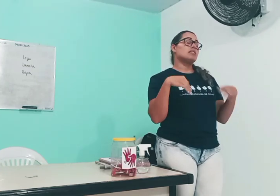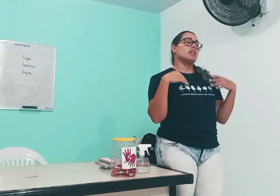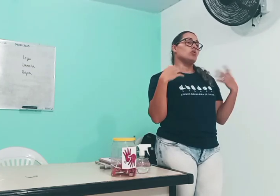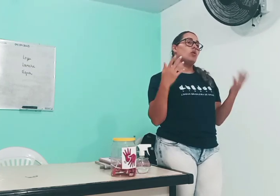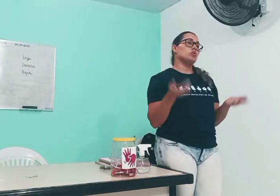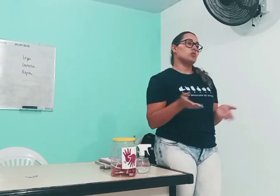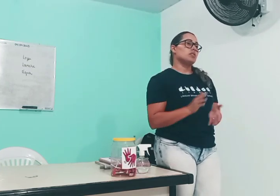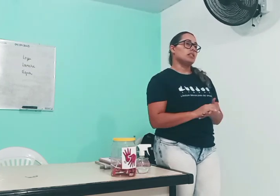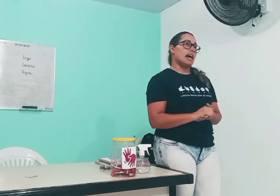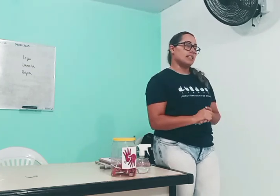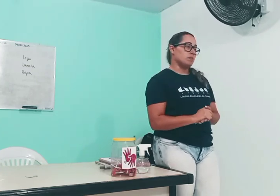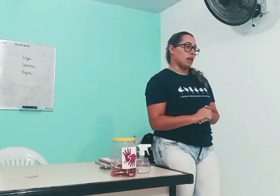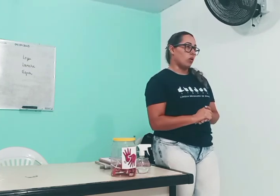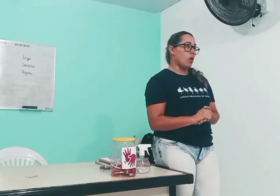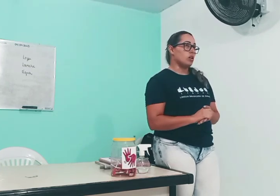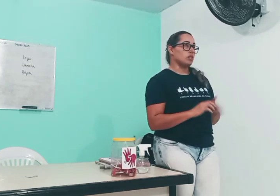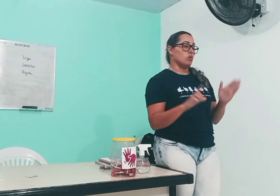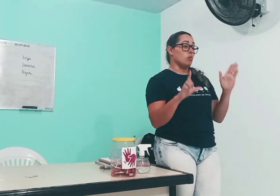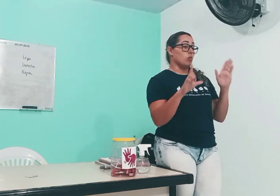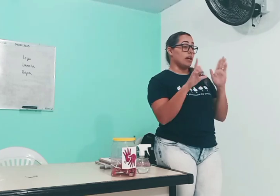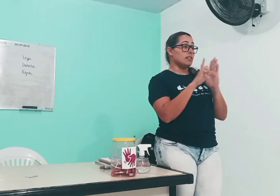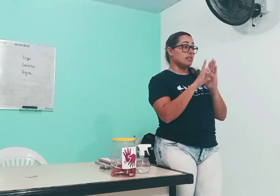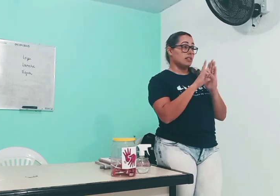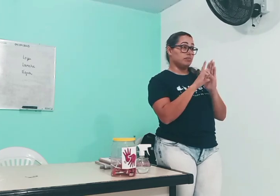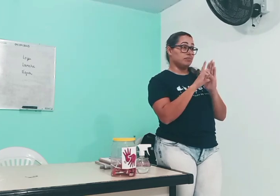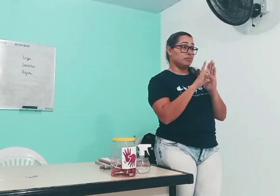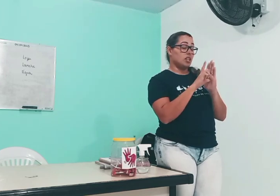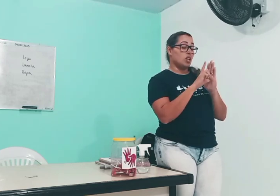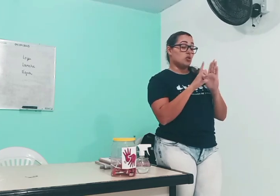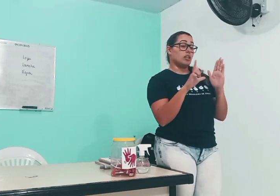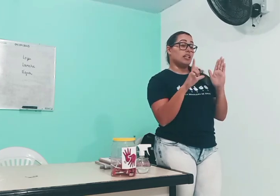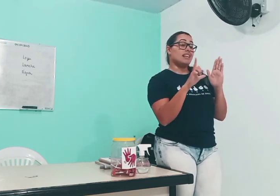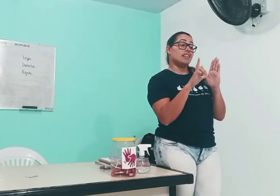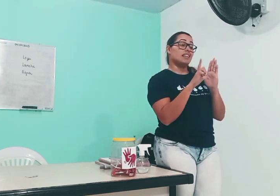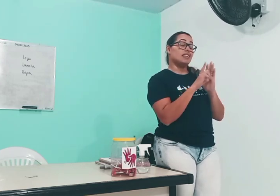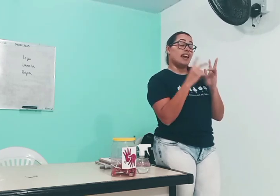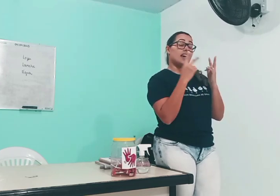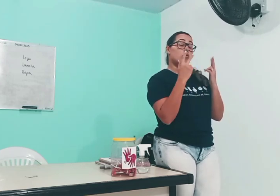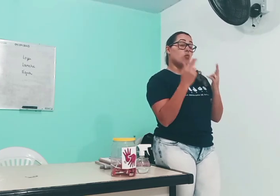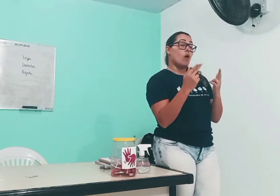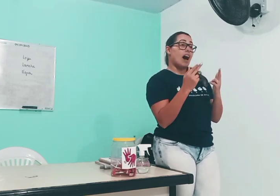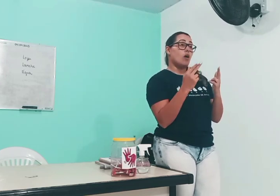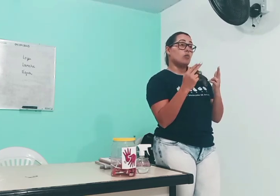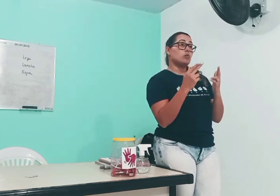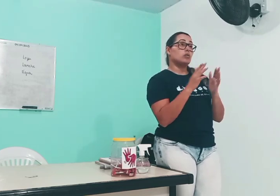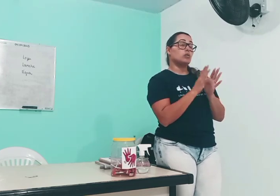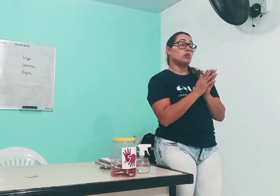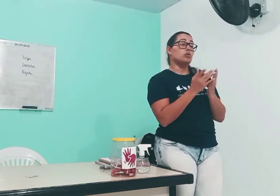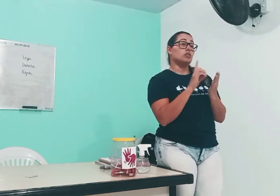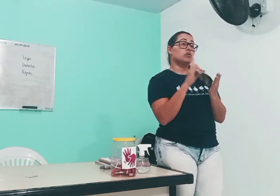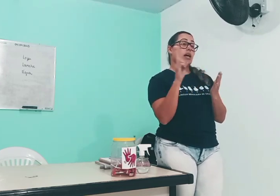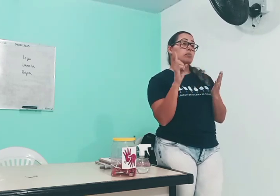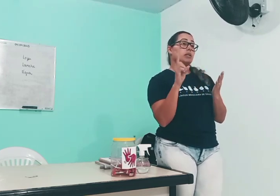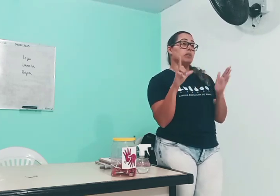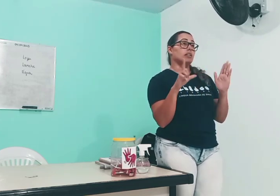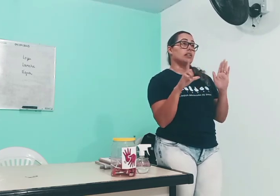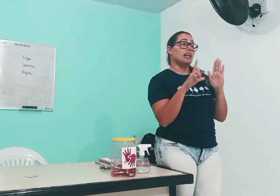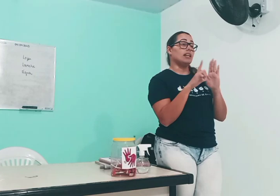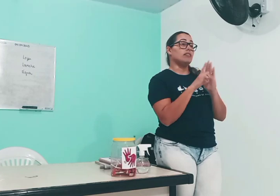existem outros sinais para loja, como esse, só que esse aqui é igual o livro da Bíblia, que é